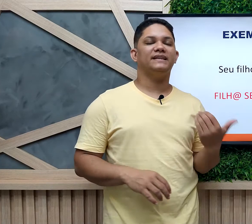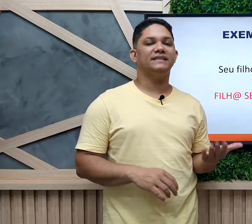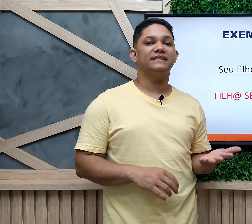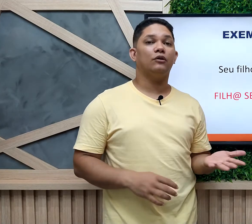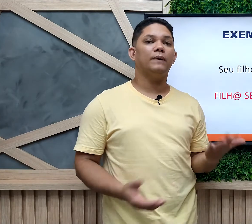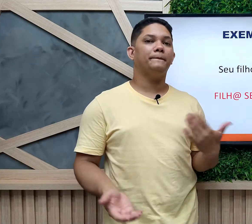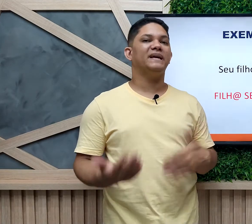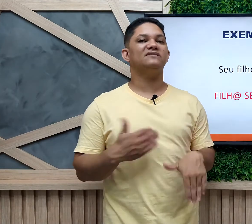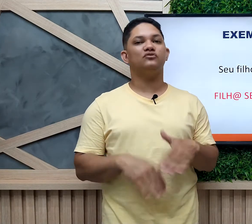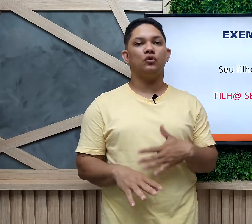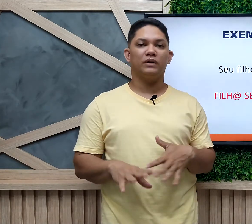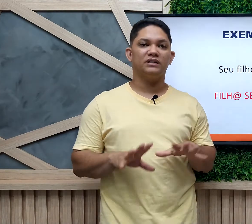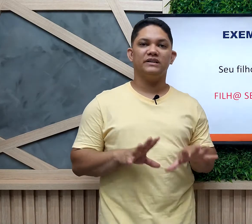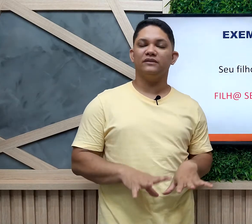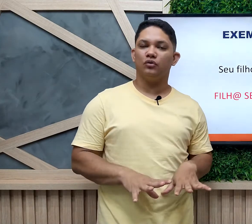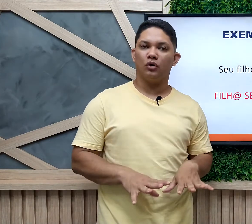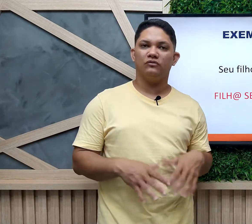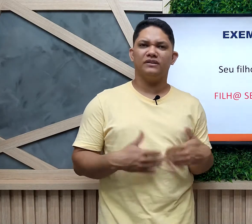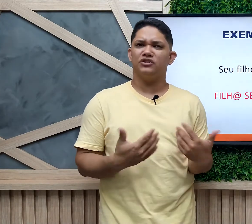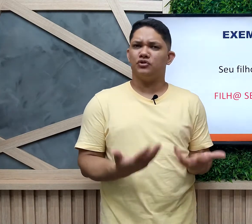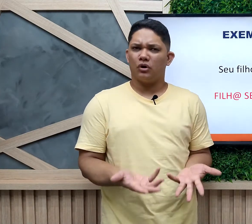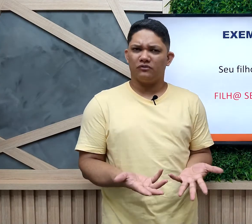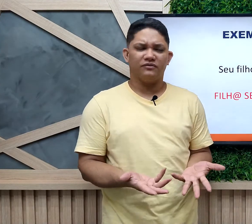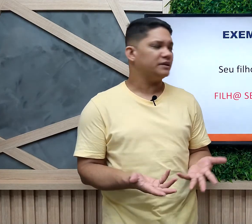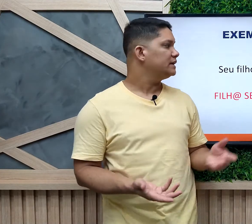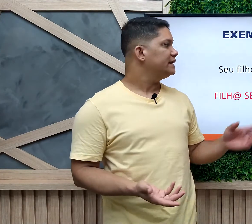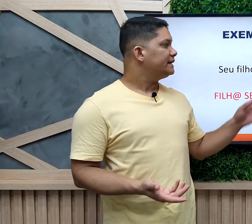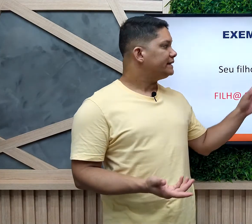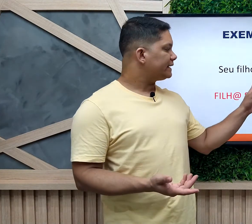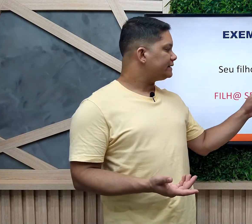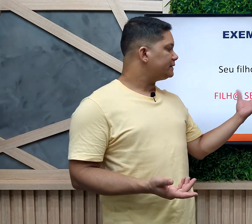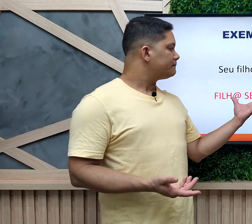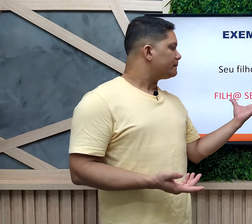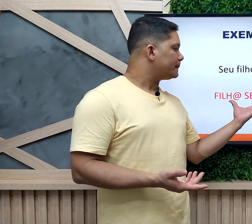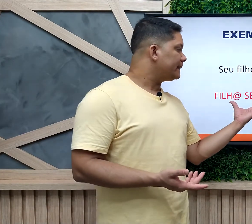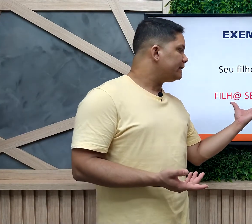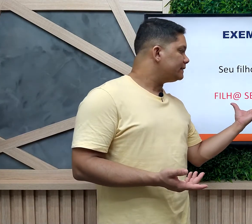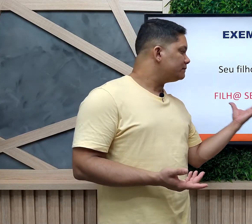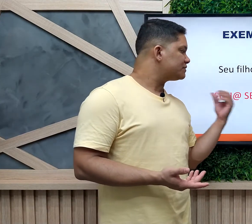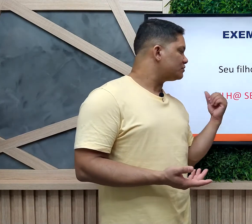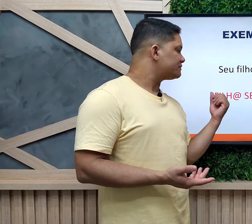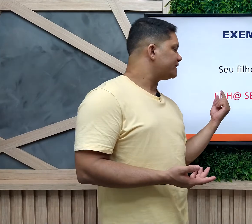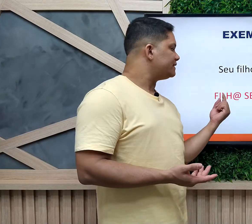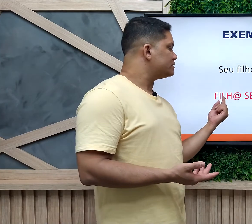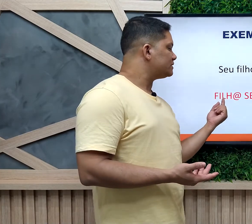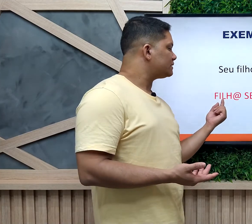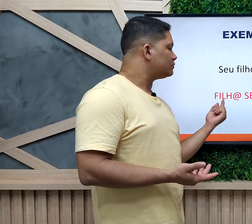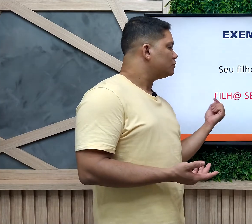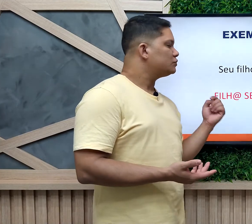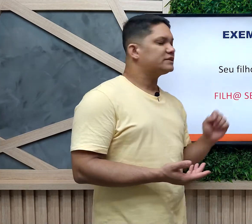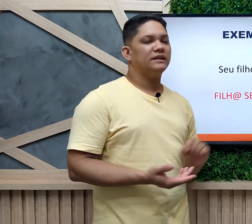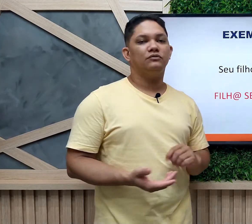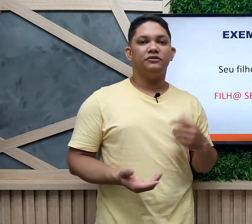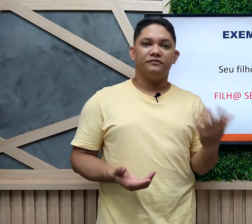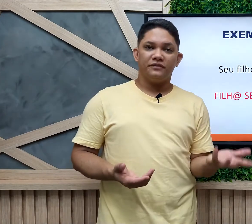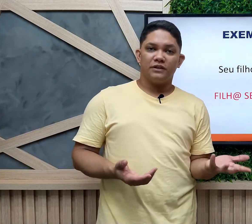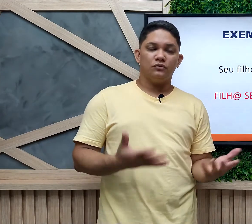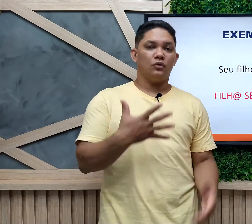referência a uma pessoa que é nova, jovem. E aqui, em Libras, nós faríamos, então, o sinal de filho ou